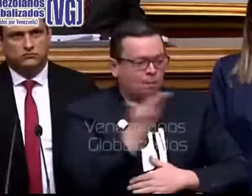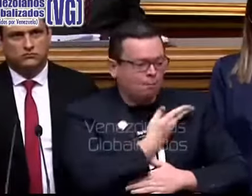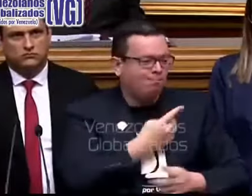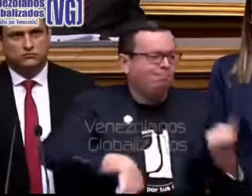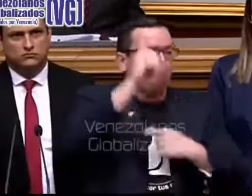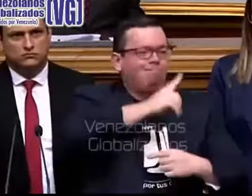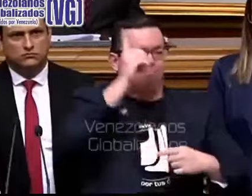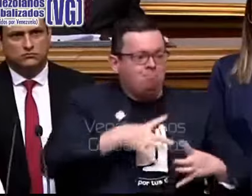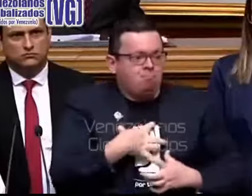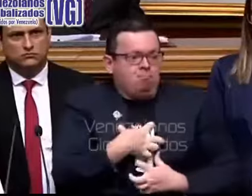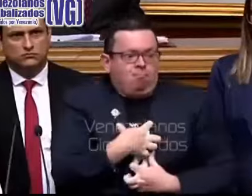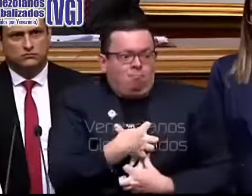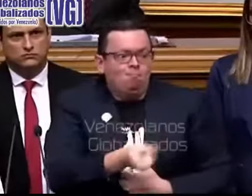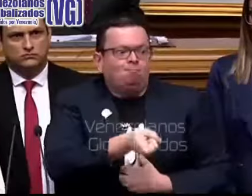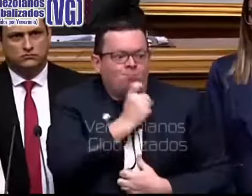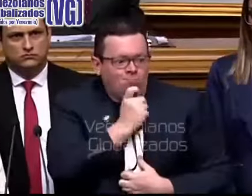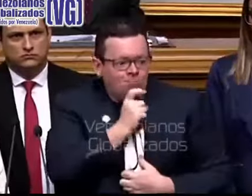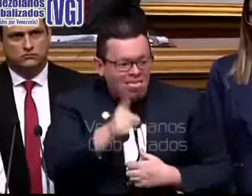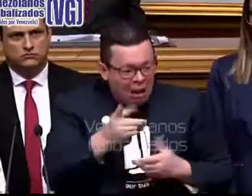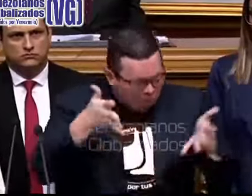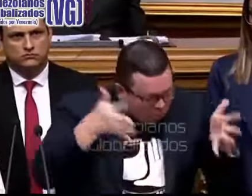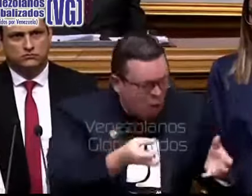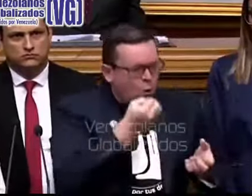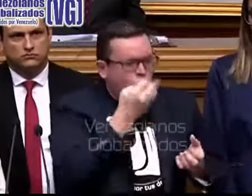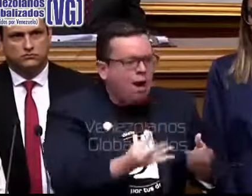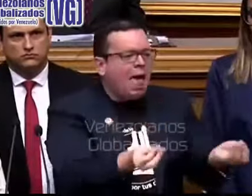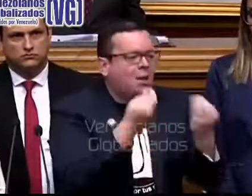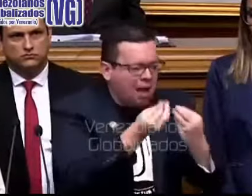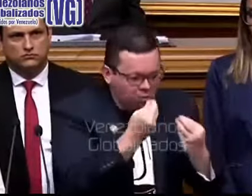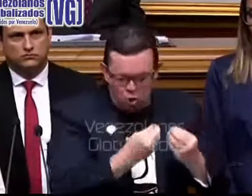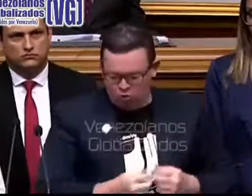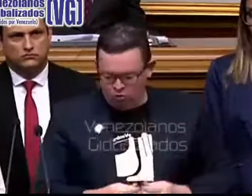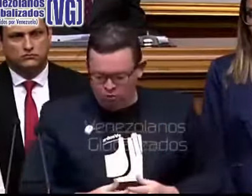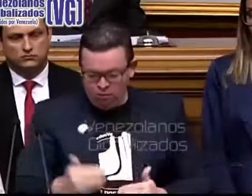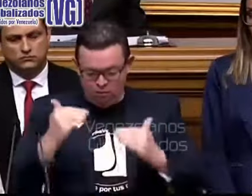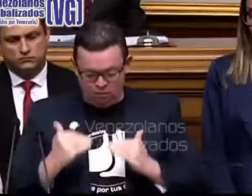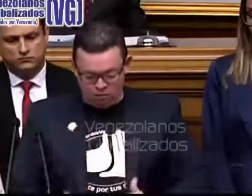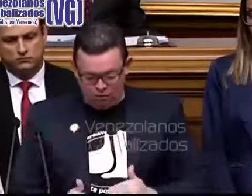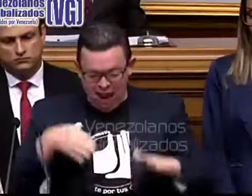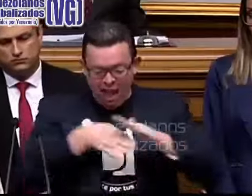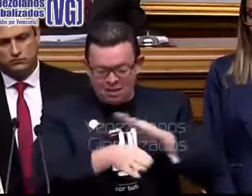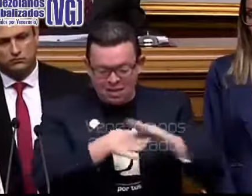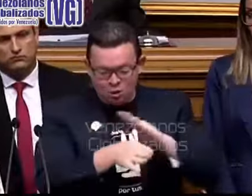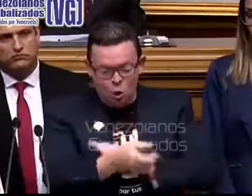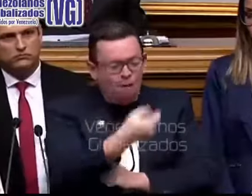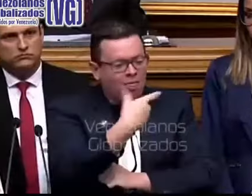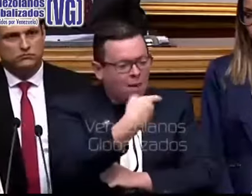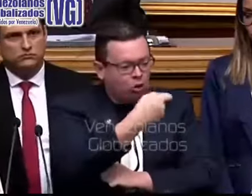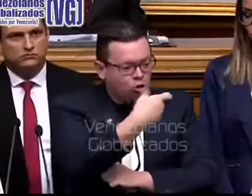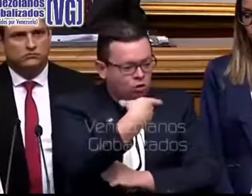intolerables o intolerantes, perdón, al gluten. Pero no hay una alimentación apropiada que le permita tener una vida de